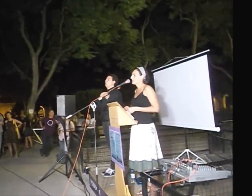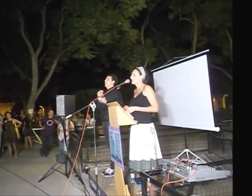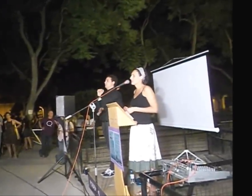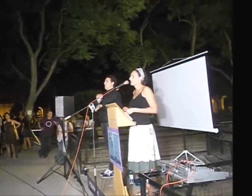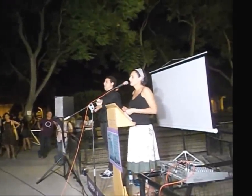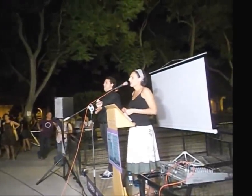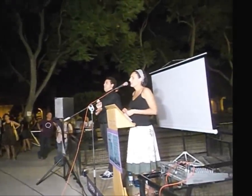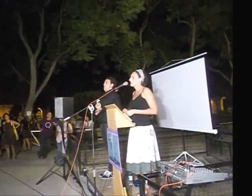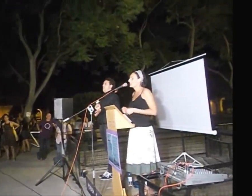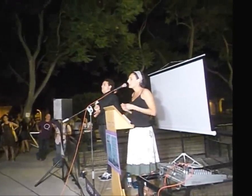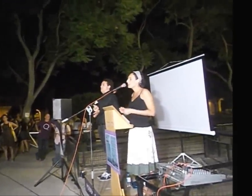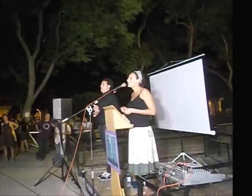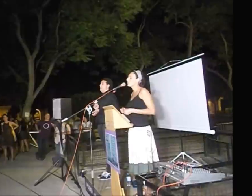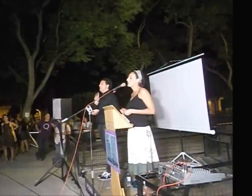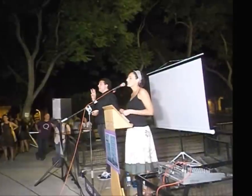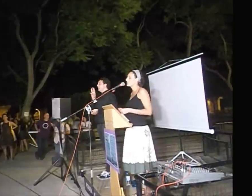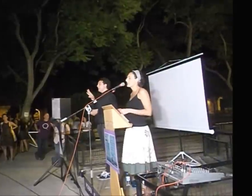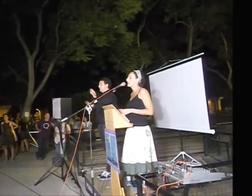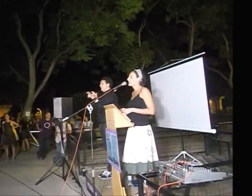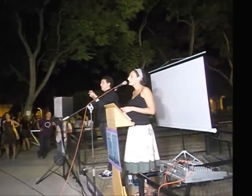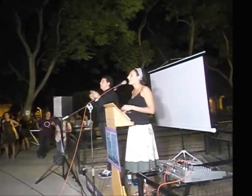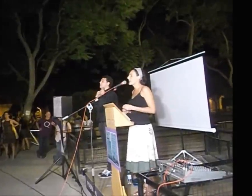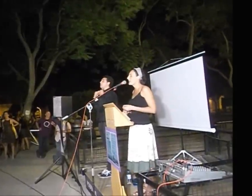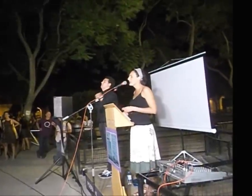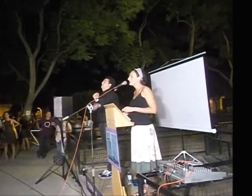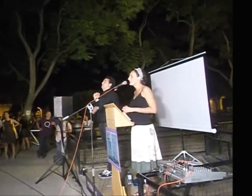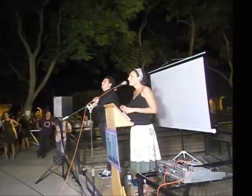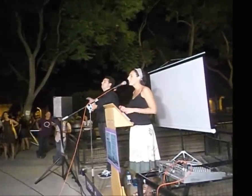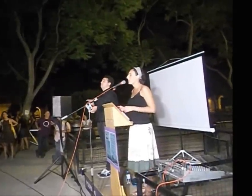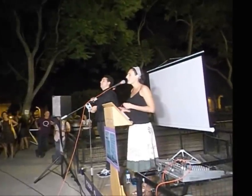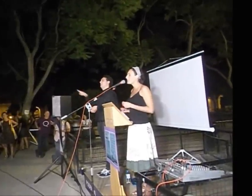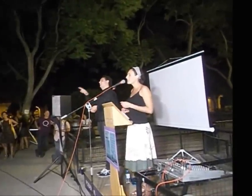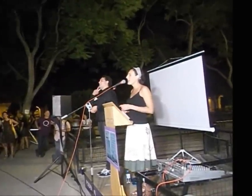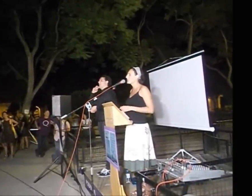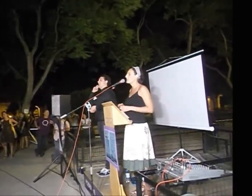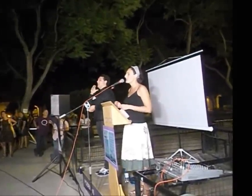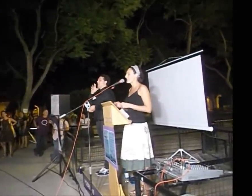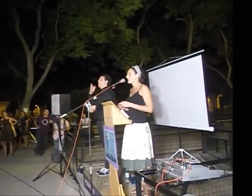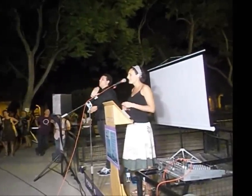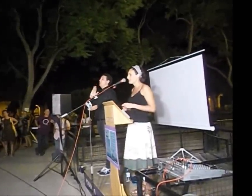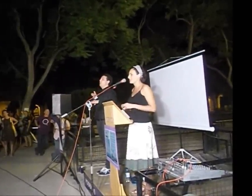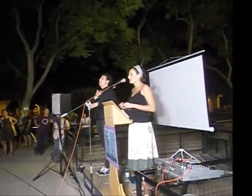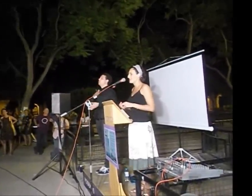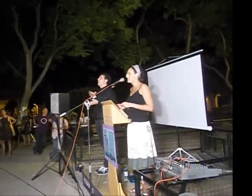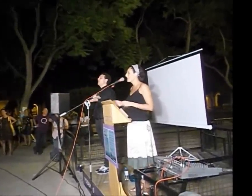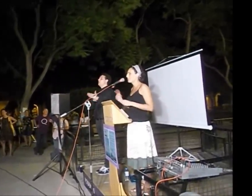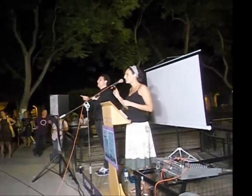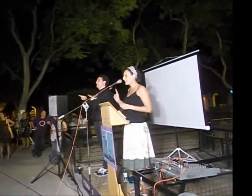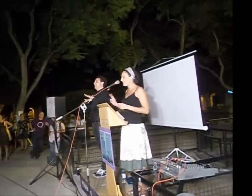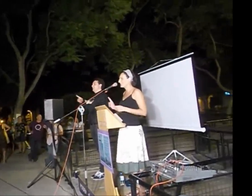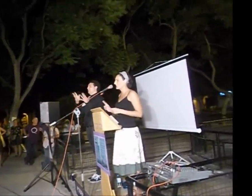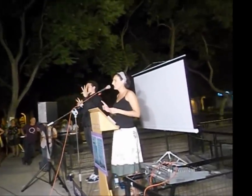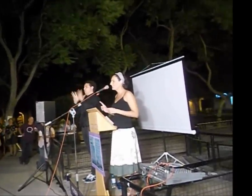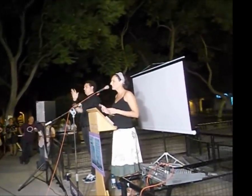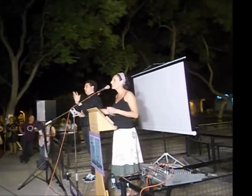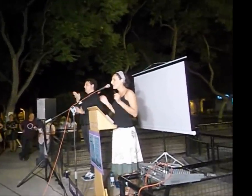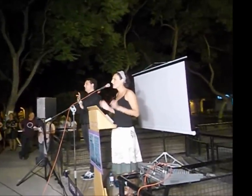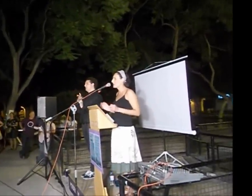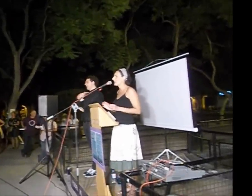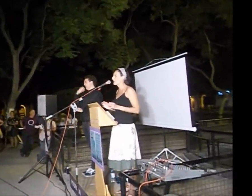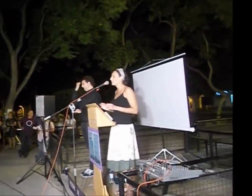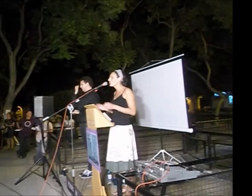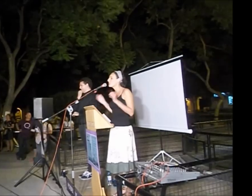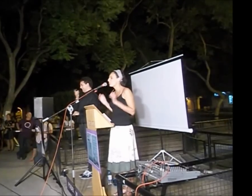cárcel. 35 diputados están en cárceles israelíes por delitos administrativos. No son terroristas, ¿eh?